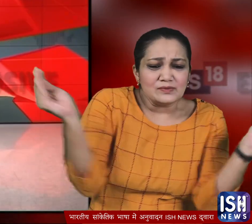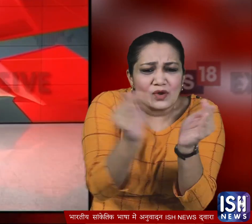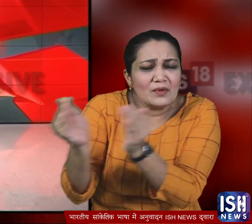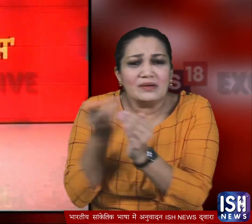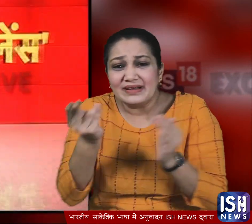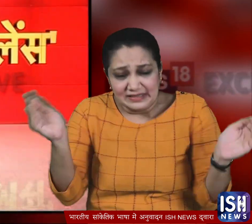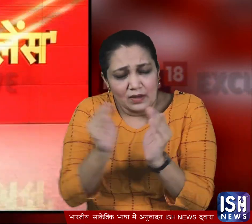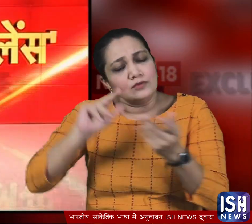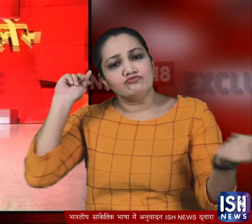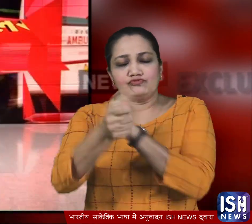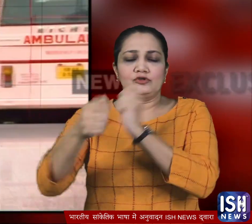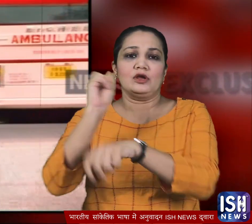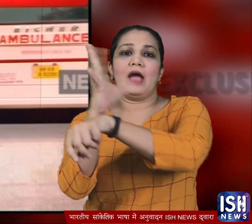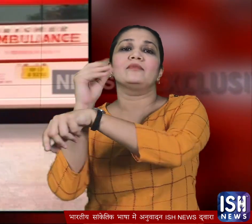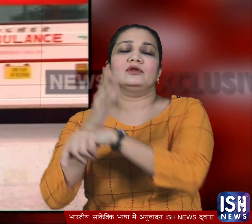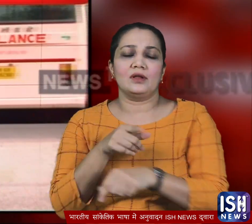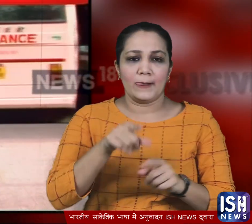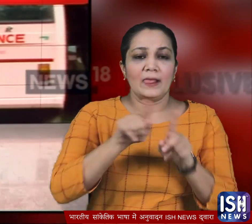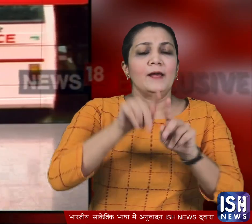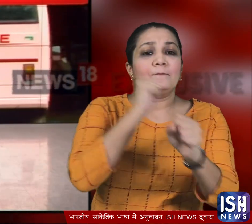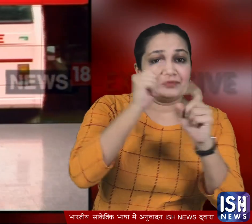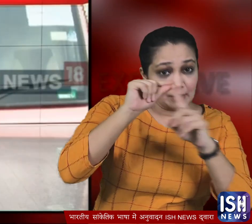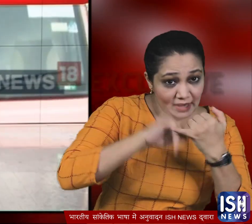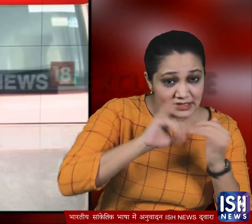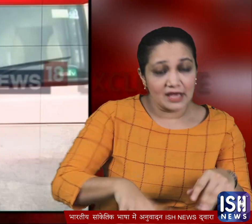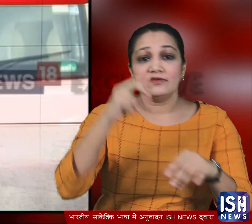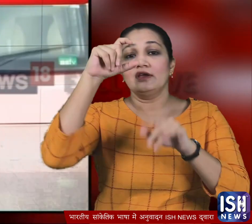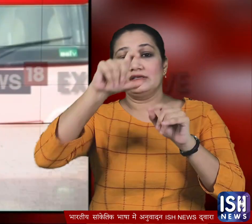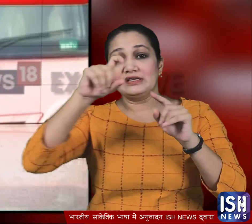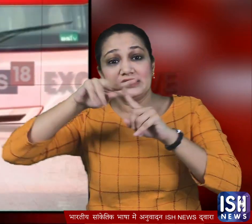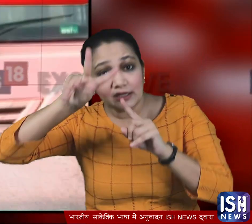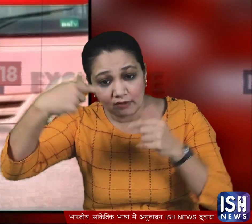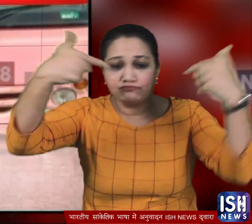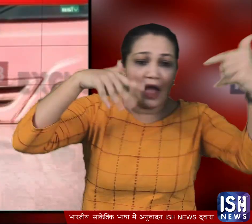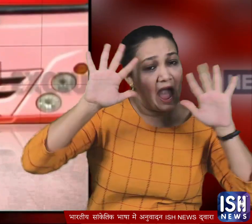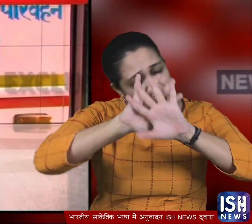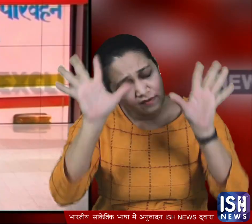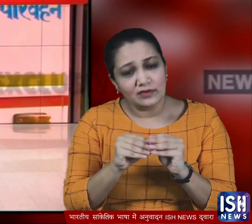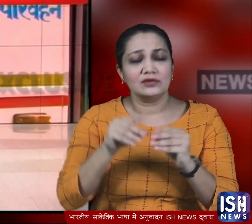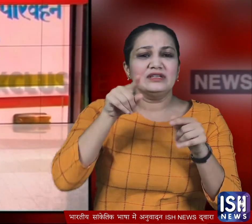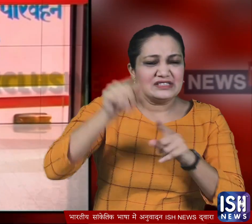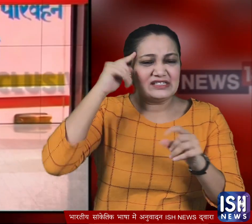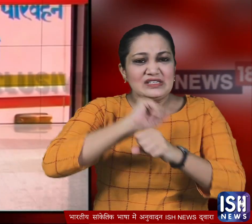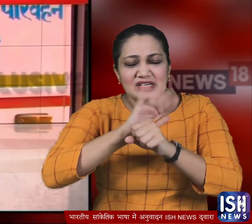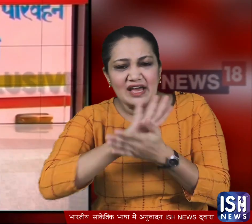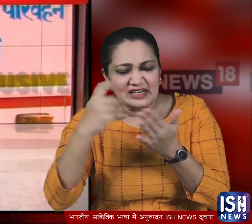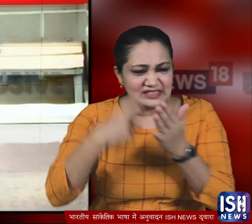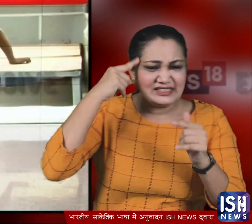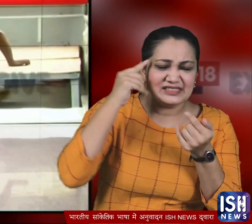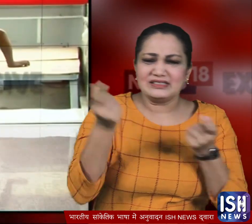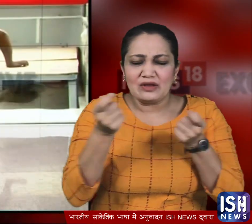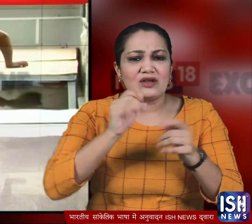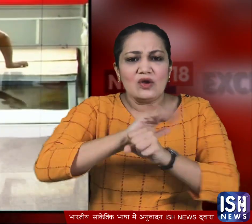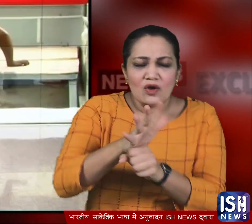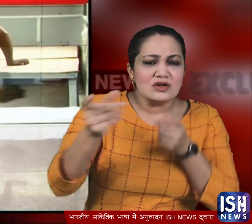एम्बुलेंस में बदलने की शुरुआत कर दी। ये वो बसें हैं जिनमें जीपीएस और सीसीटीवी कैमरे लगे हुए हैं। हरियाणा रोडवेज ने कोरोना से मचे हाहाकार के बीच लोगों